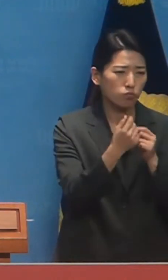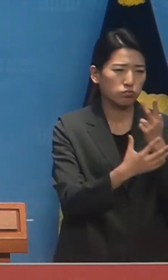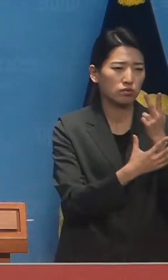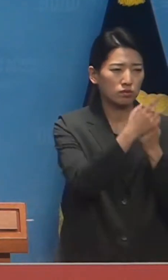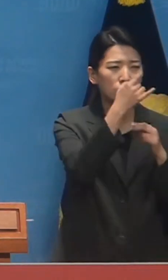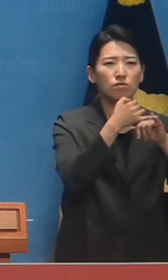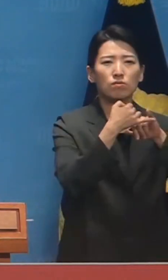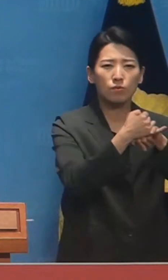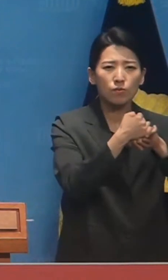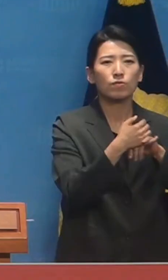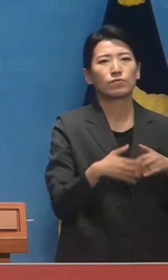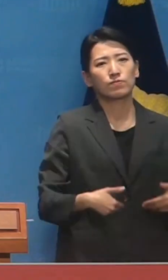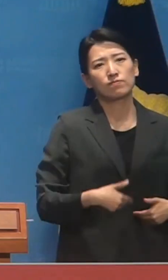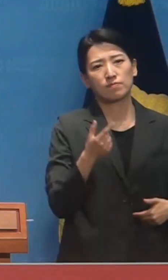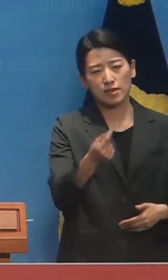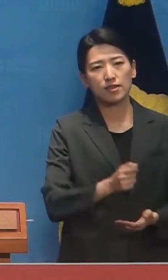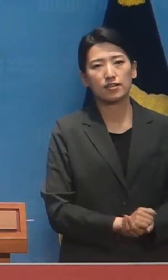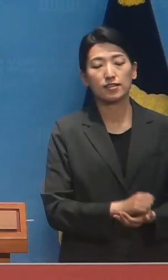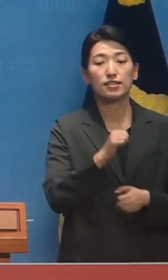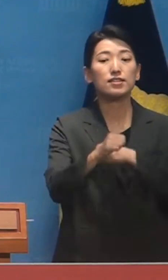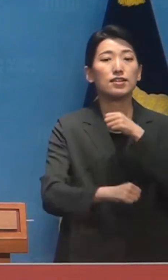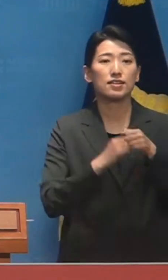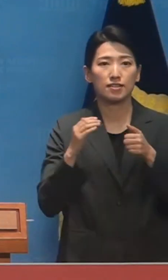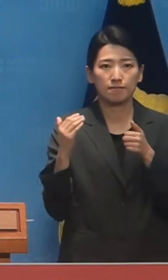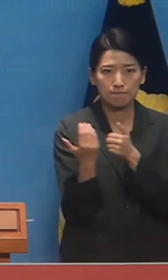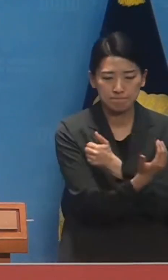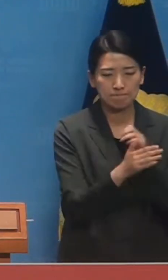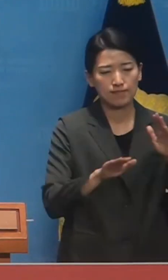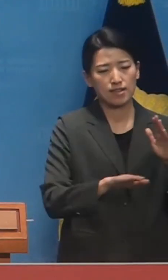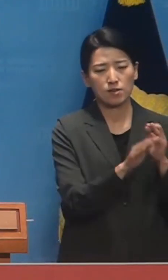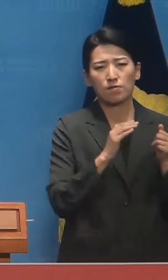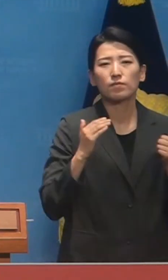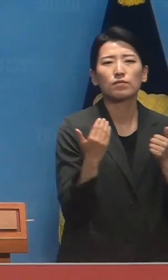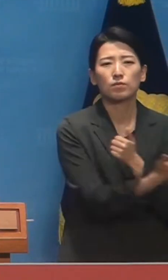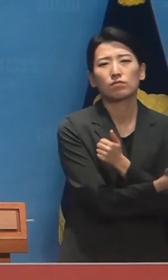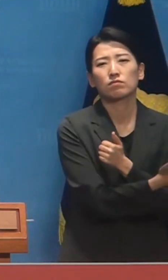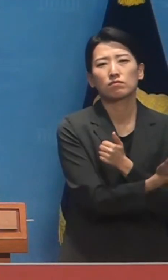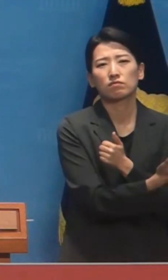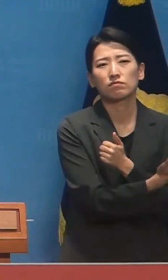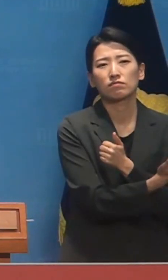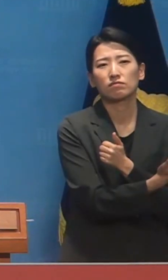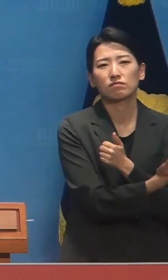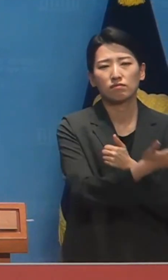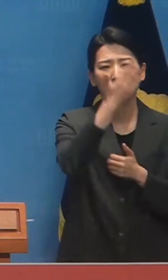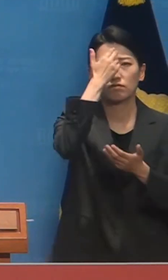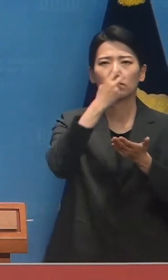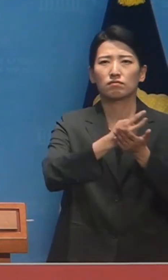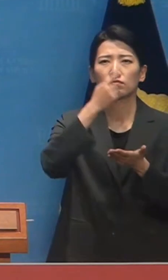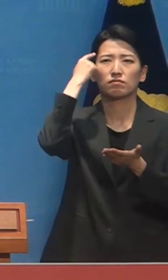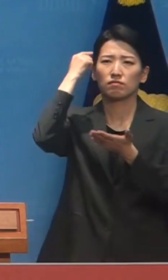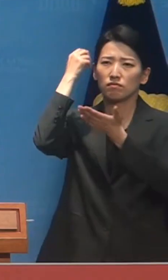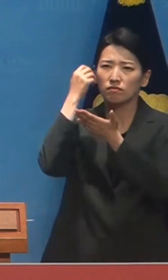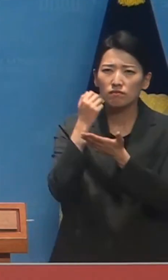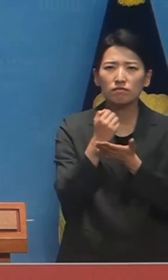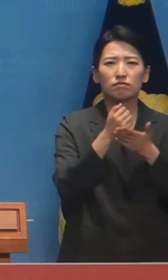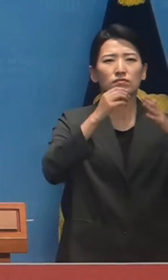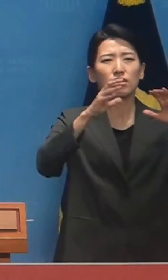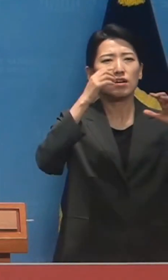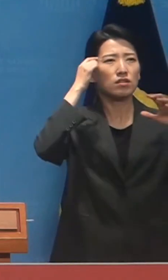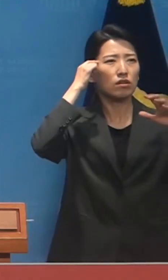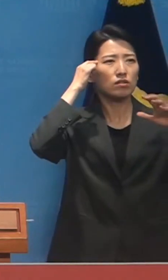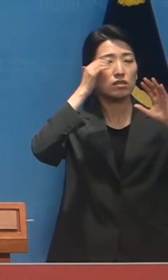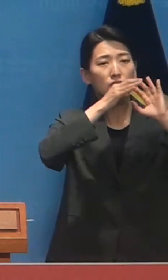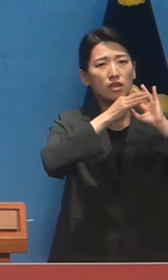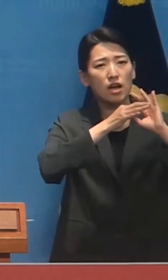절박함을 외쳤습니다. 자유를 지키고 가정을 지키며 헌법 정신을 지켜낸 이 나라의